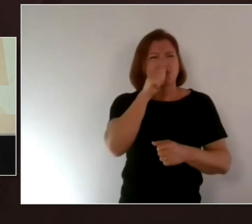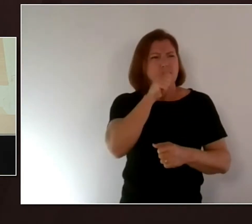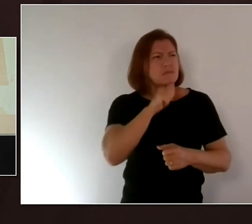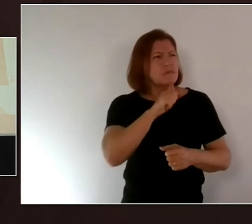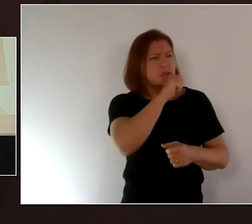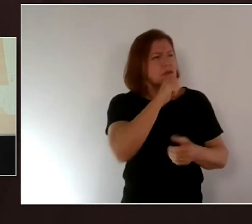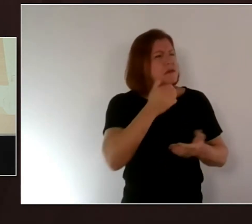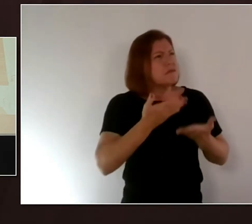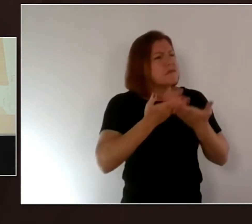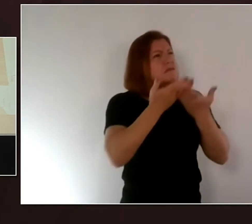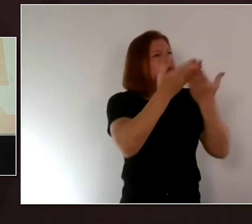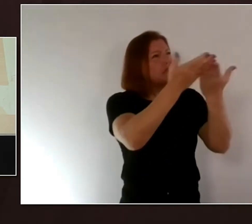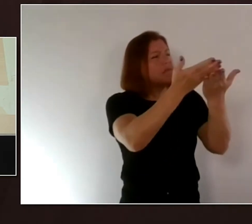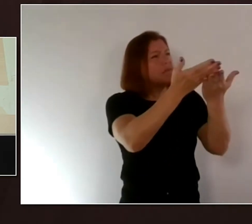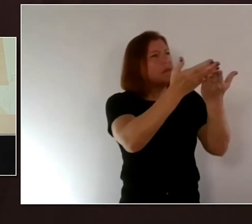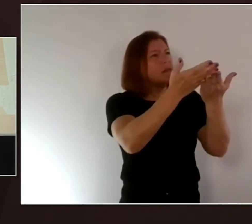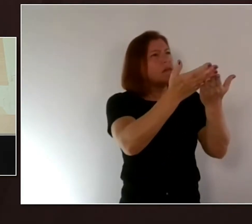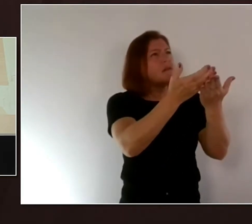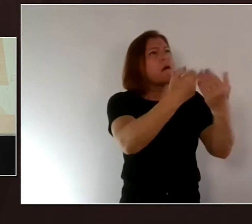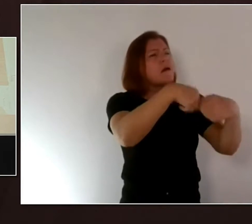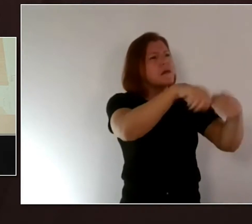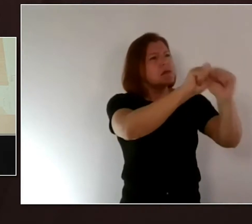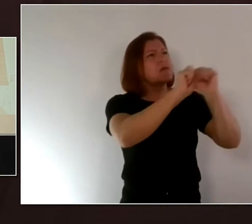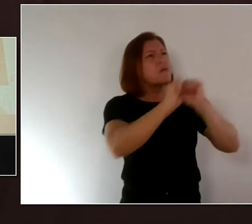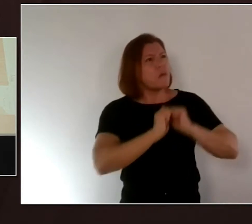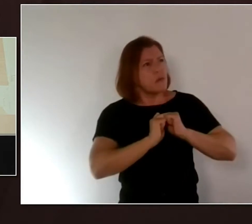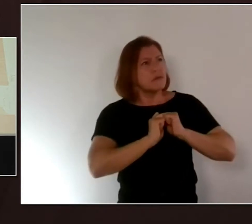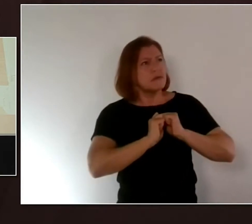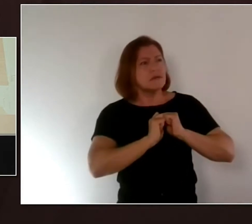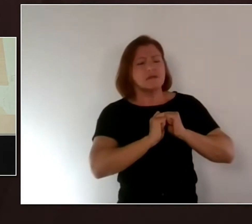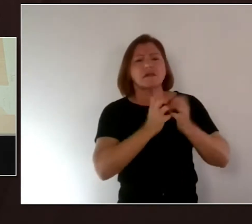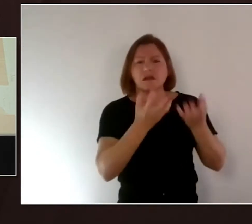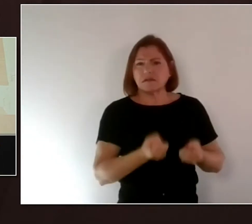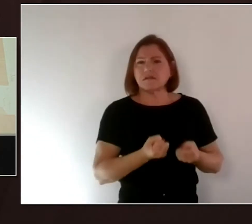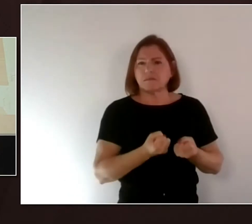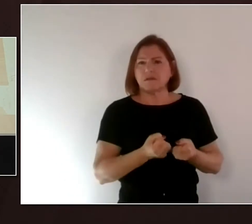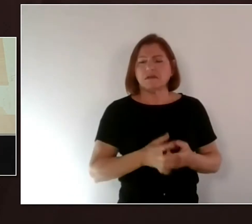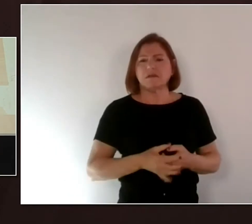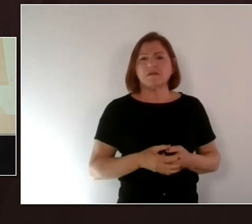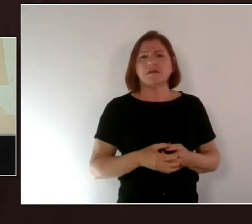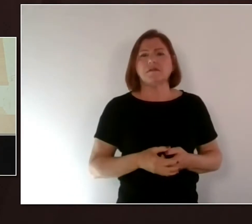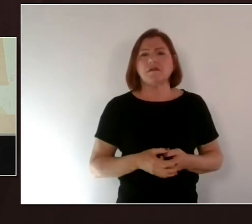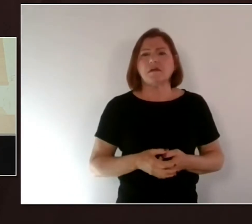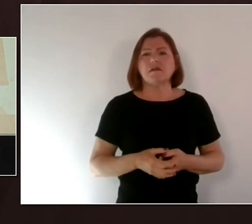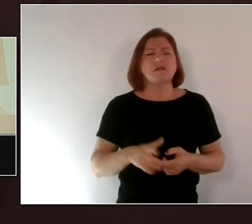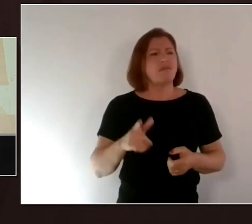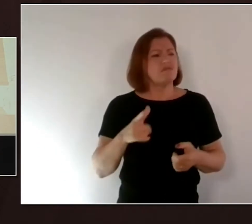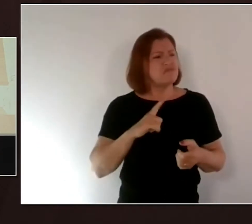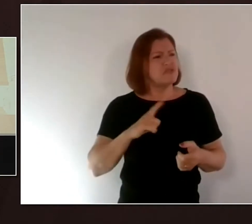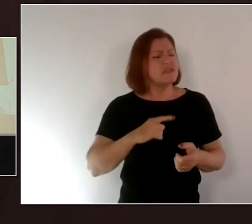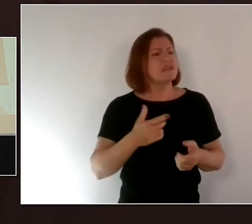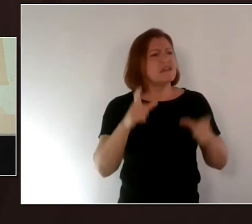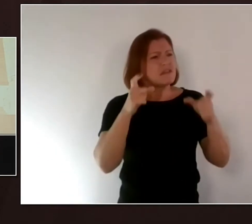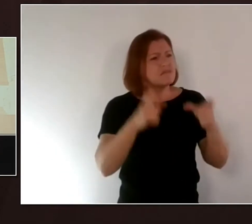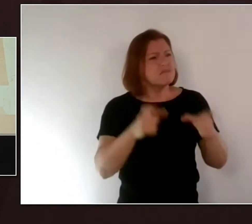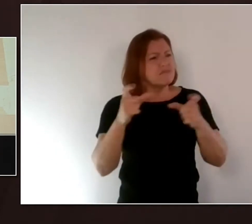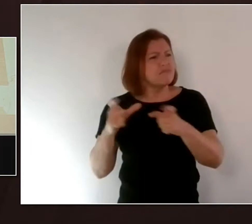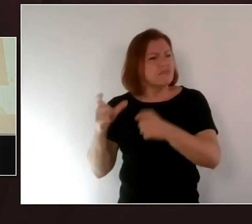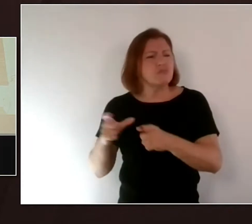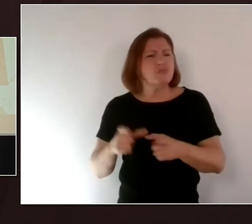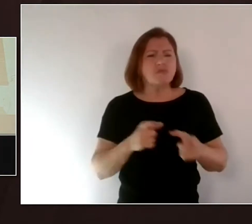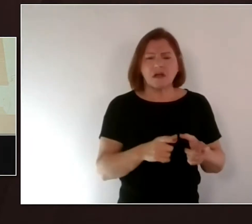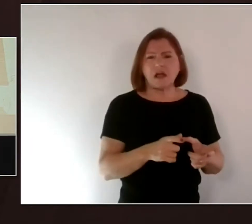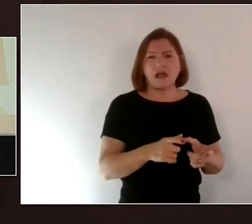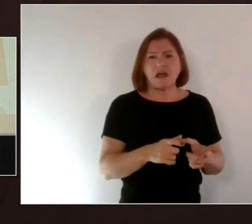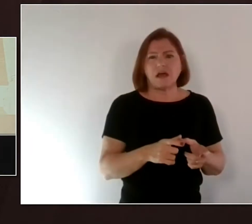favor. Então, para oferecer sacrifício a esses deuses, precisavam ter templos. Então, cada um desses muitos